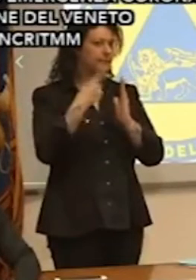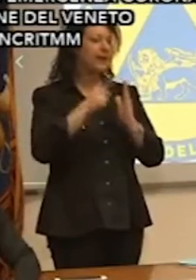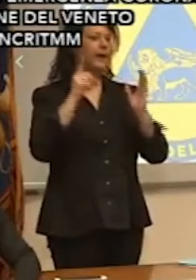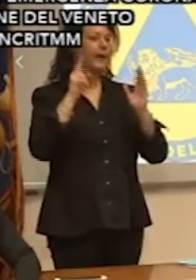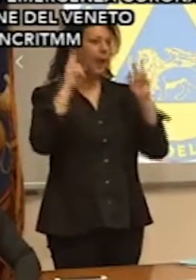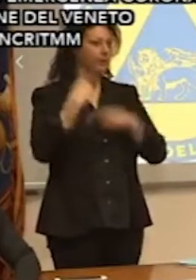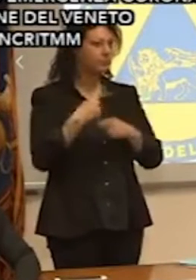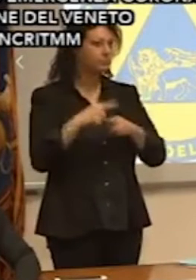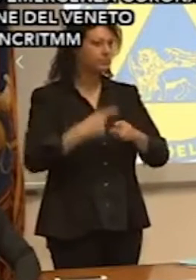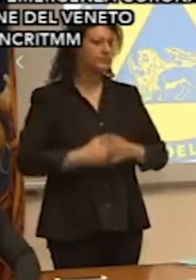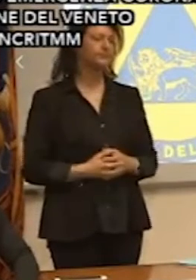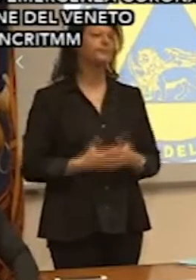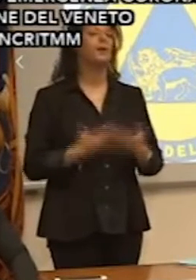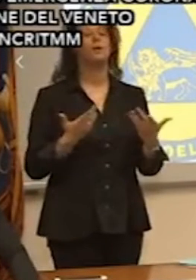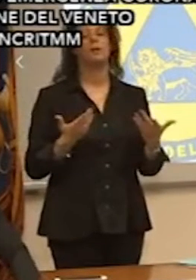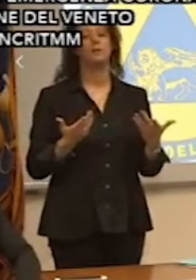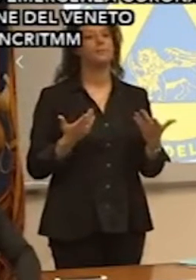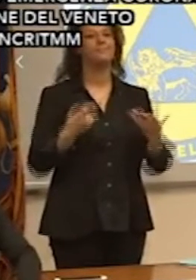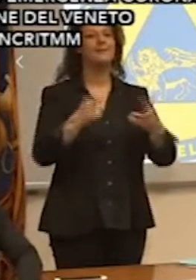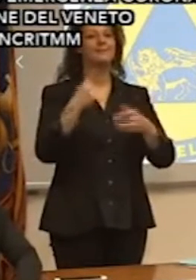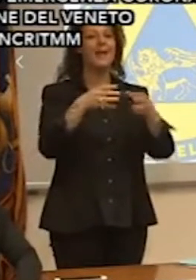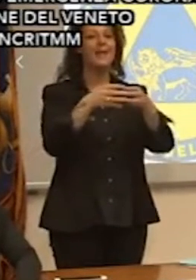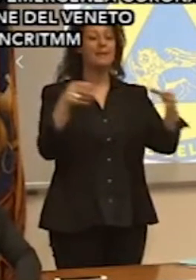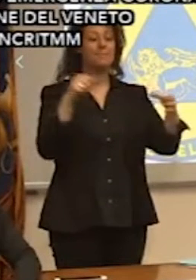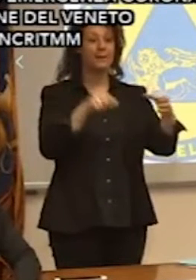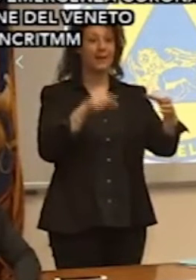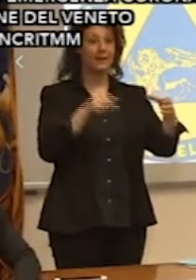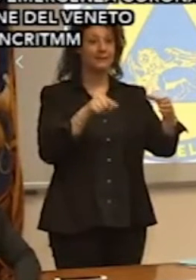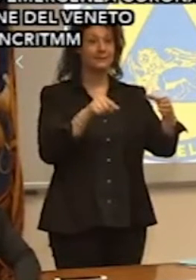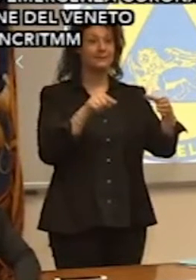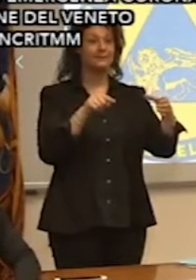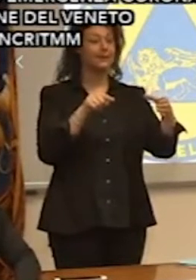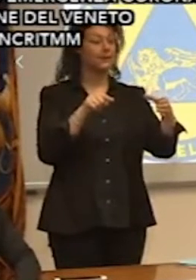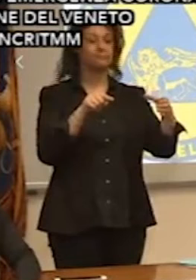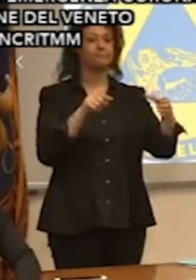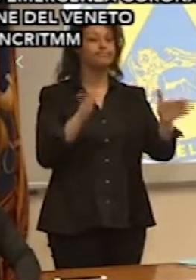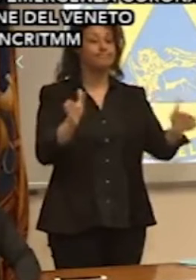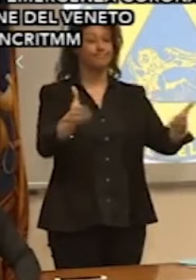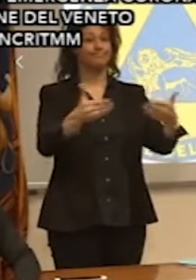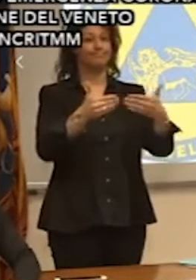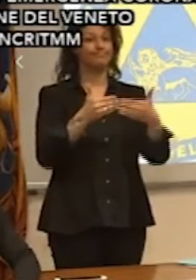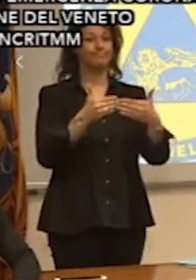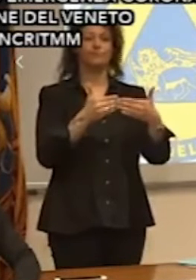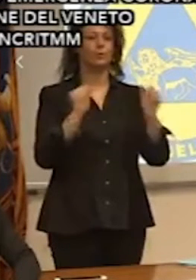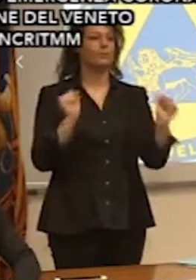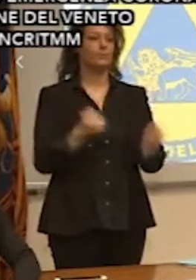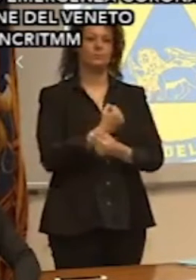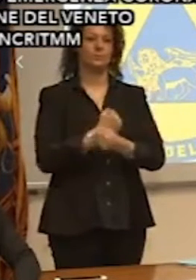Rispetto alle imprese, noi non possiamo chiudere imprese che sono definite aperte,